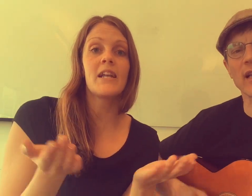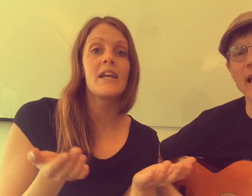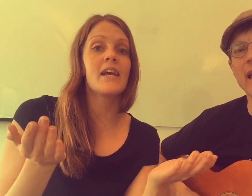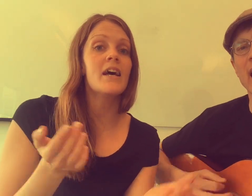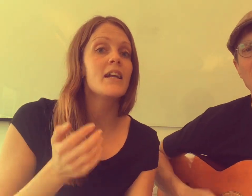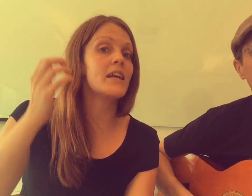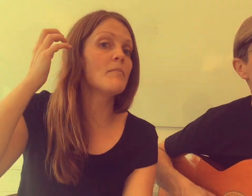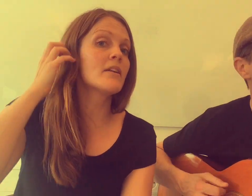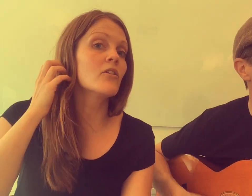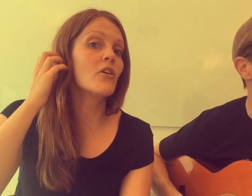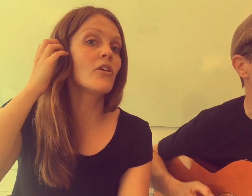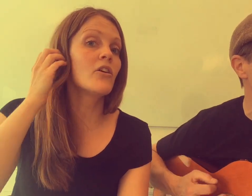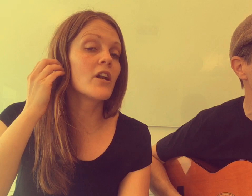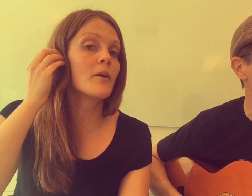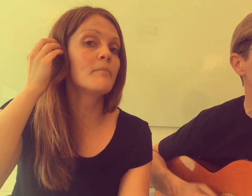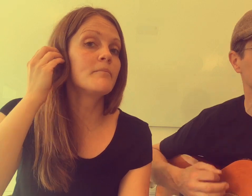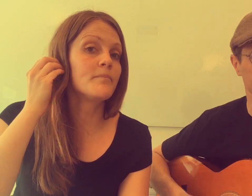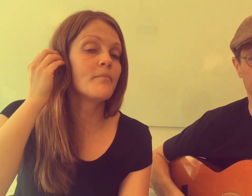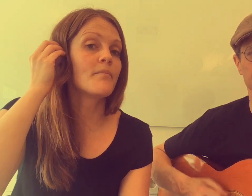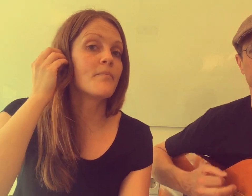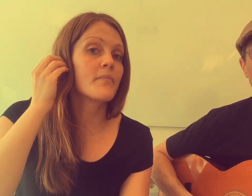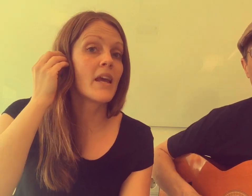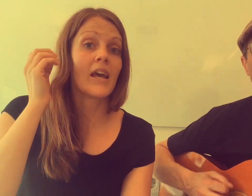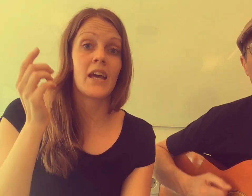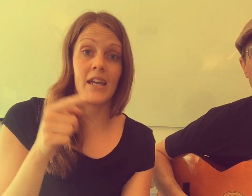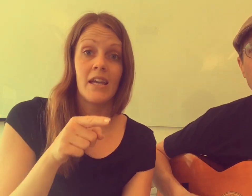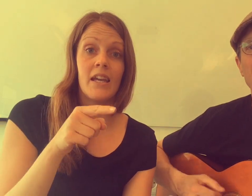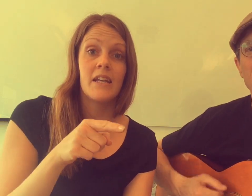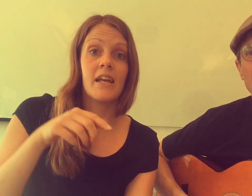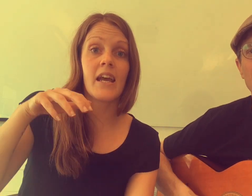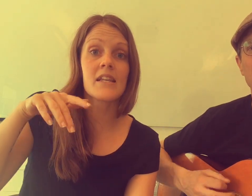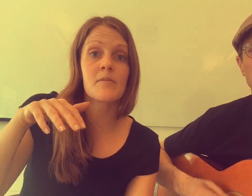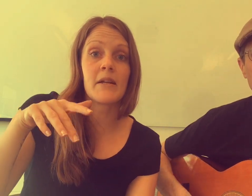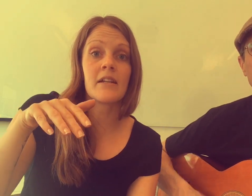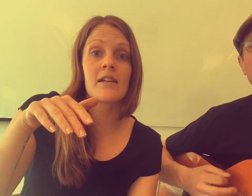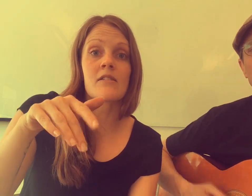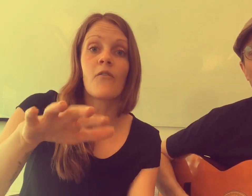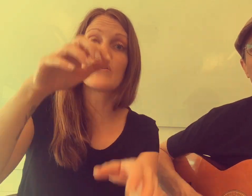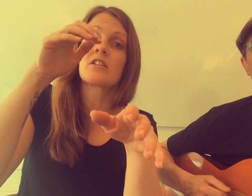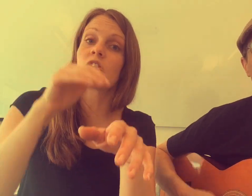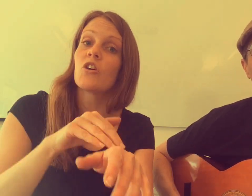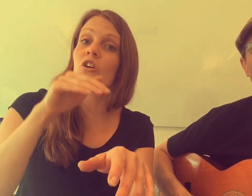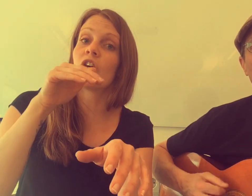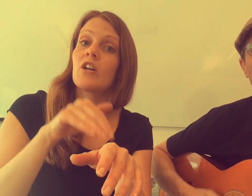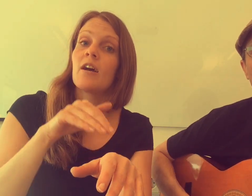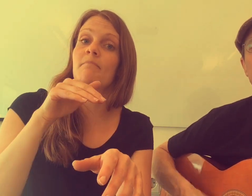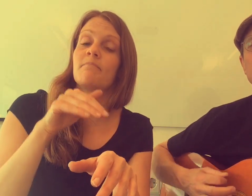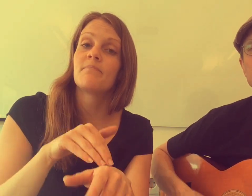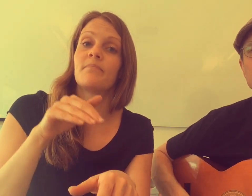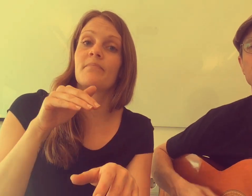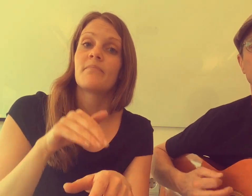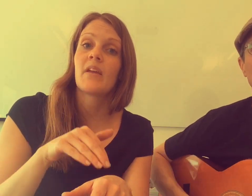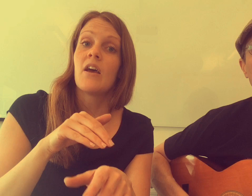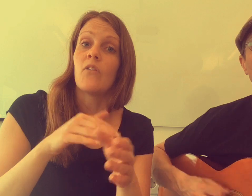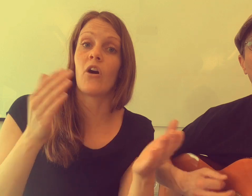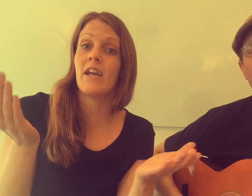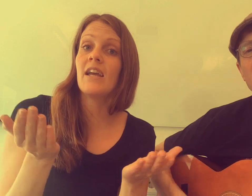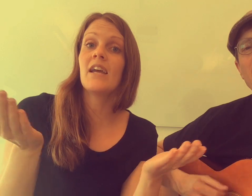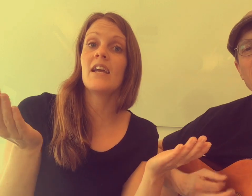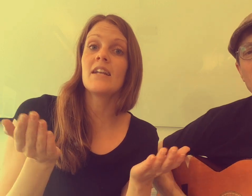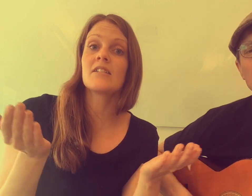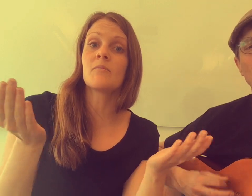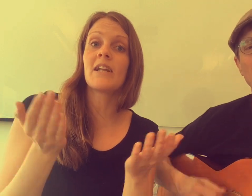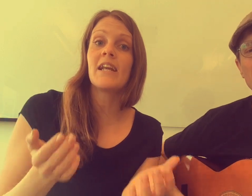det som kliar i mitt öra? Är det en spindel som vill störa?